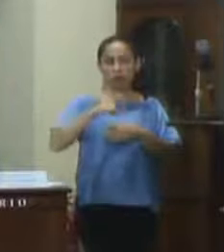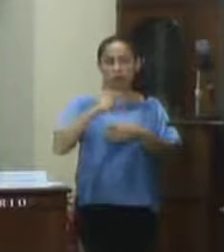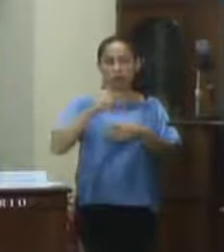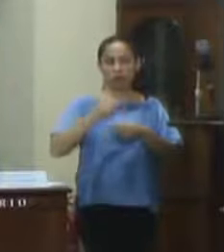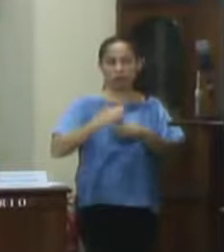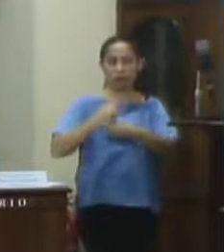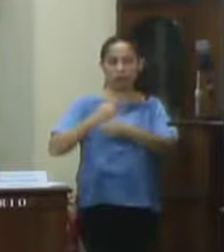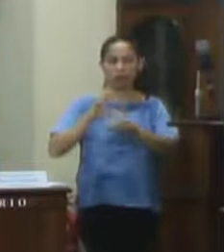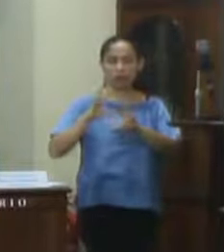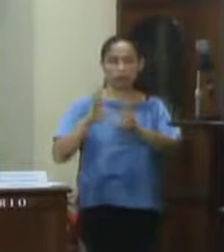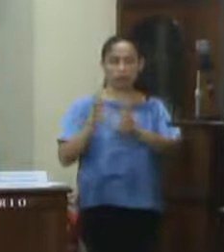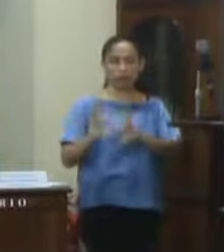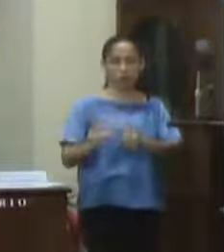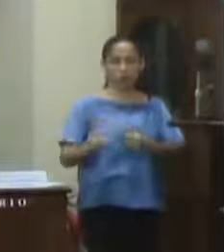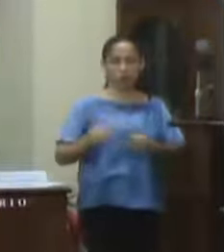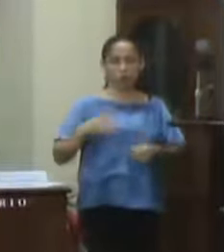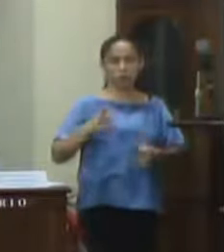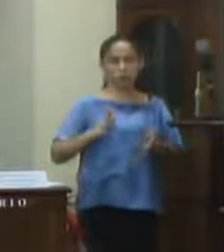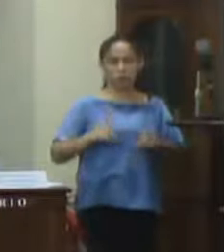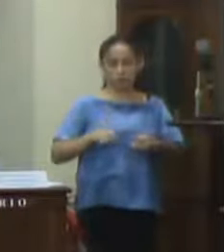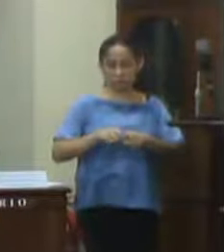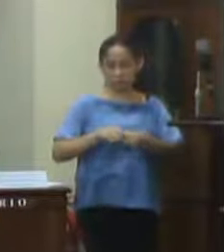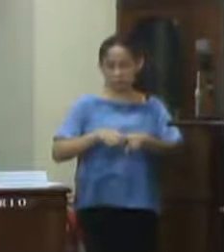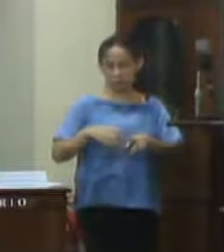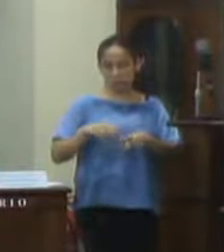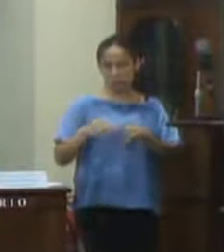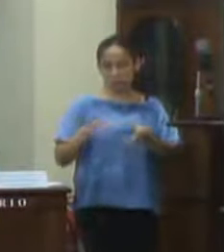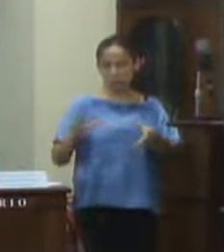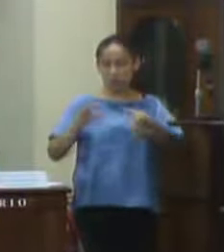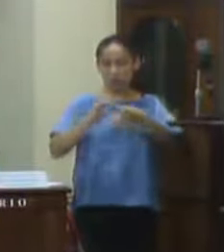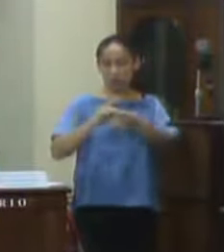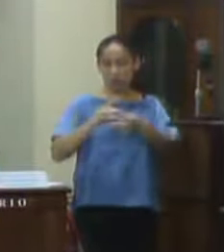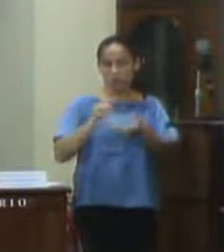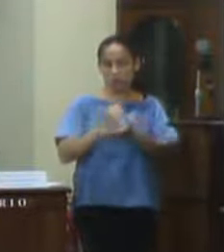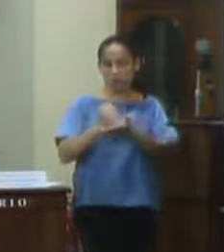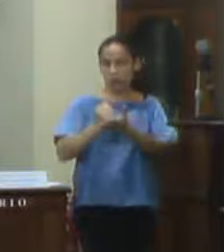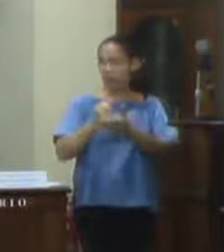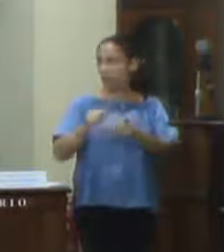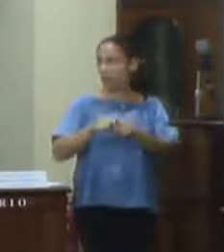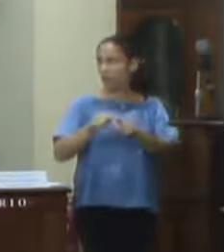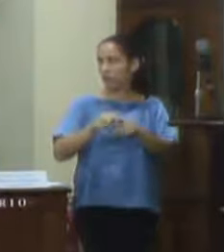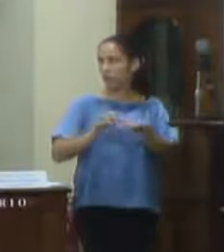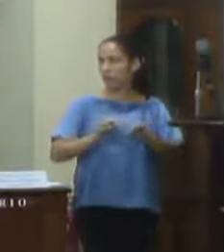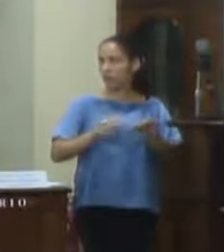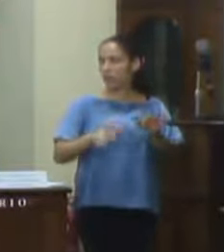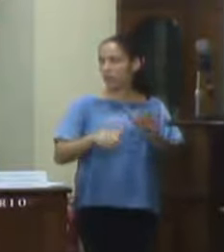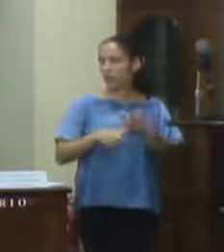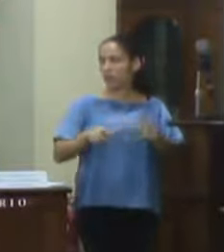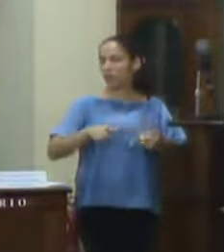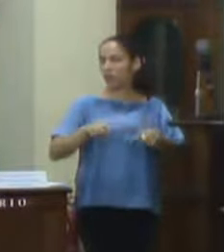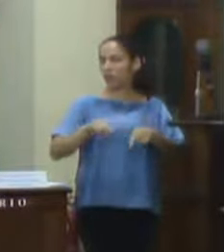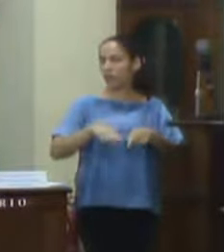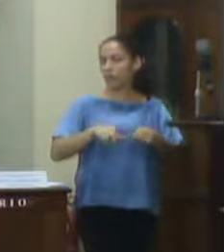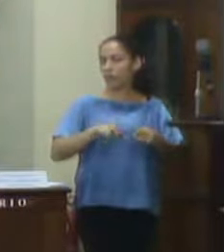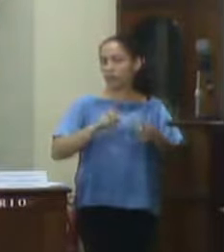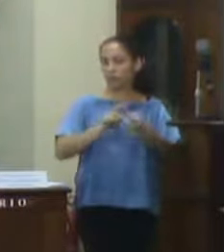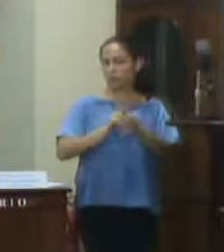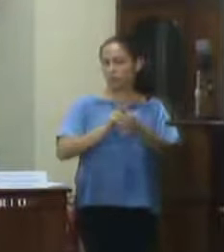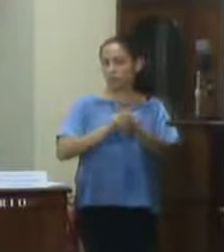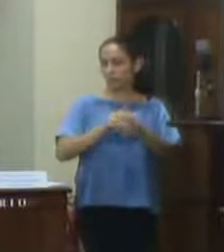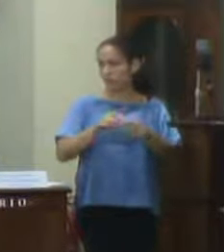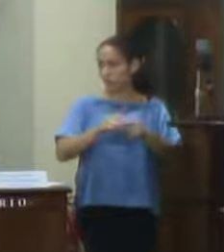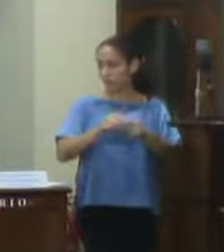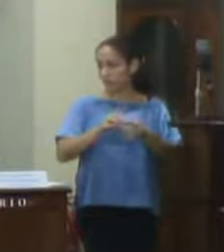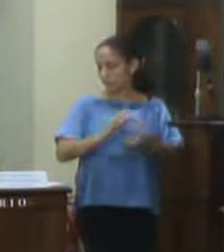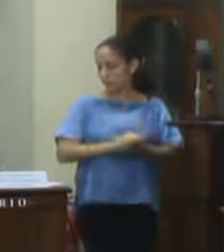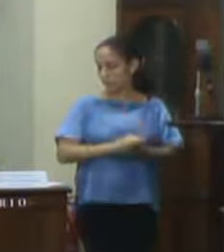medicamentos. O termo de cooperação ou convênio deverá observar o plano de trabalho estabelecido entre o município de Valença e a Irmandade